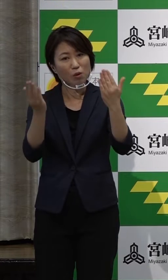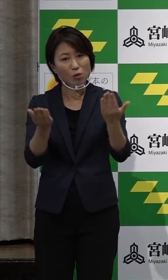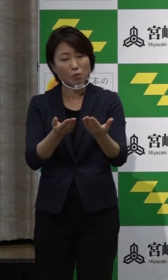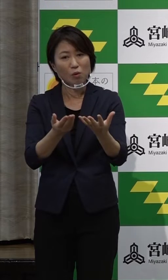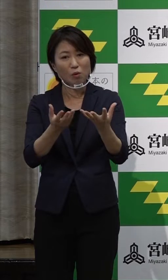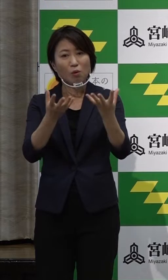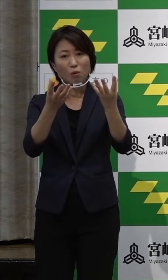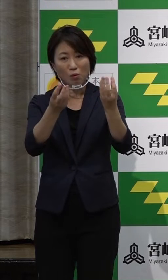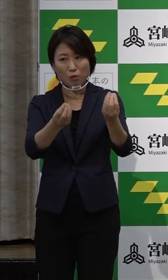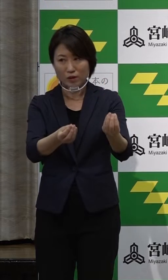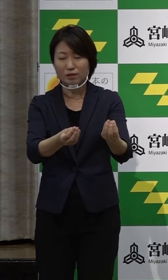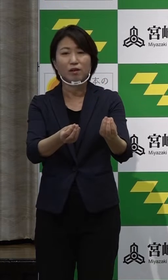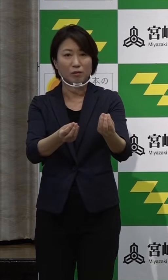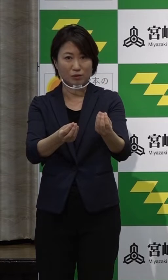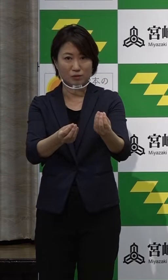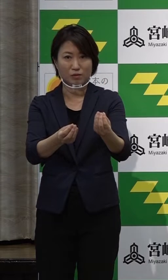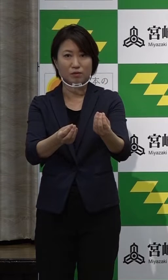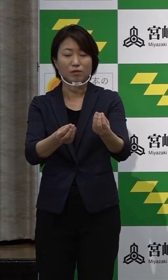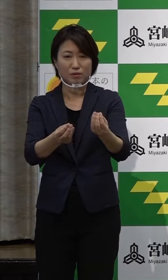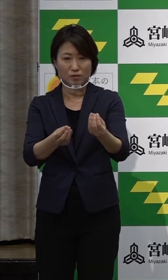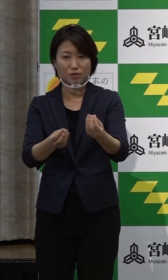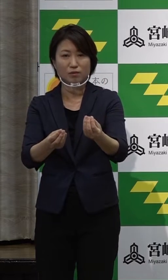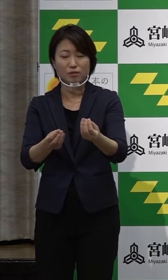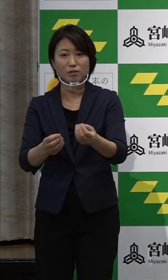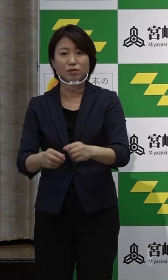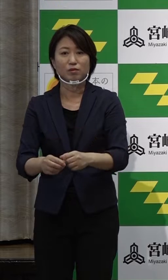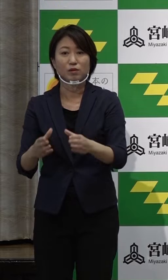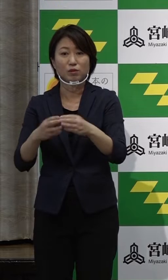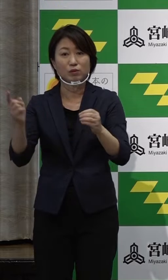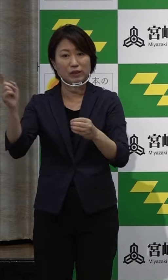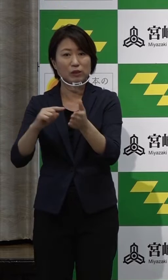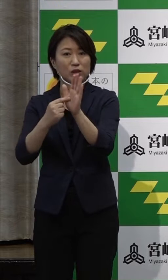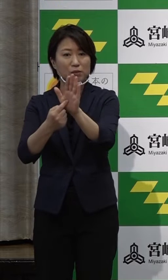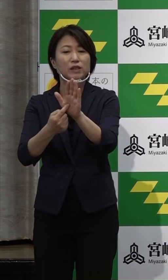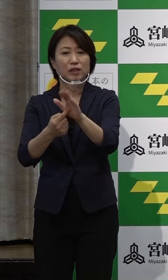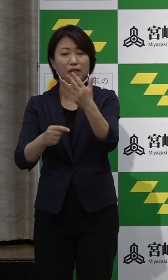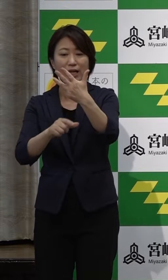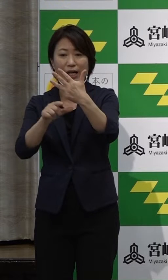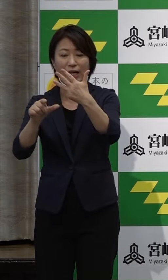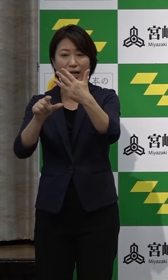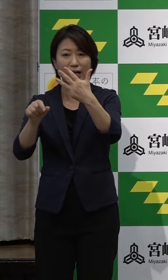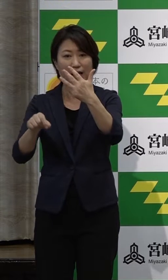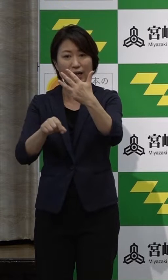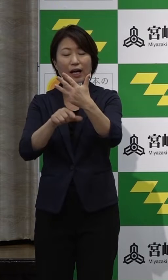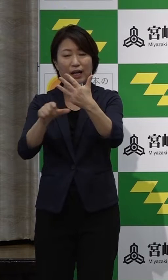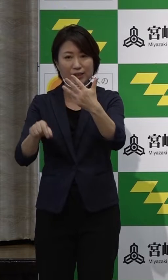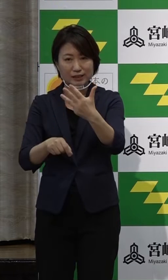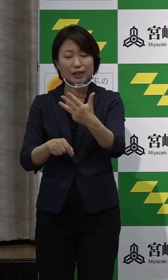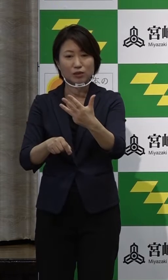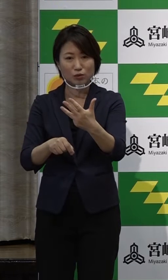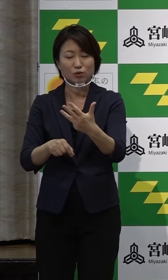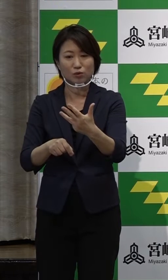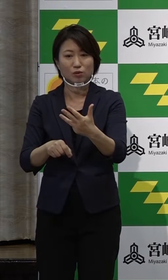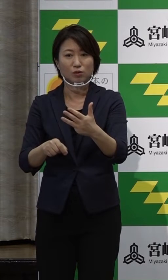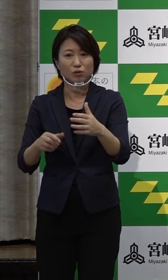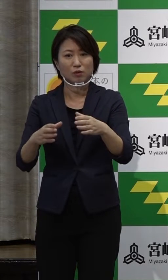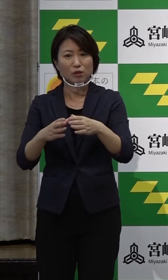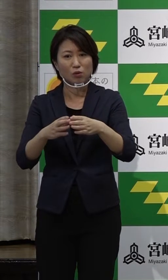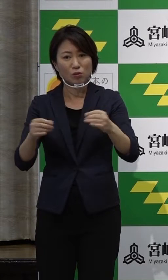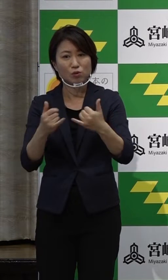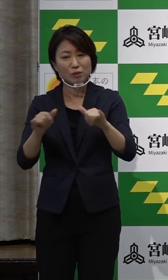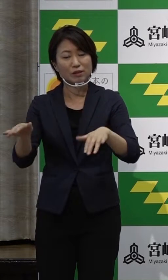ているということなんですが、国がその8月下旬までに一般すべてを含めて4割以上